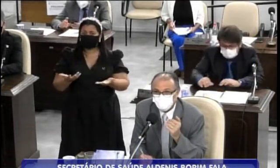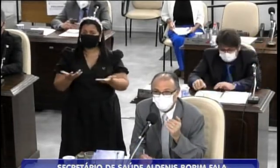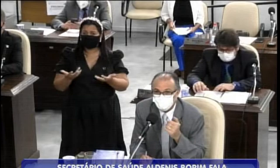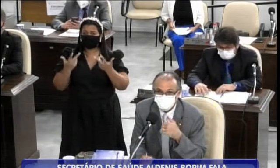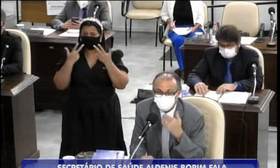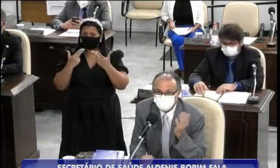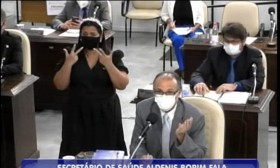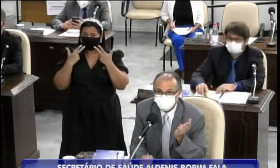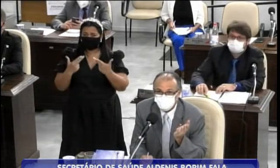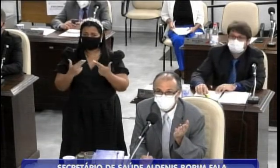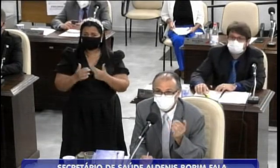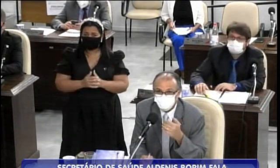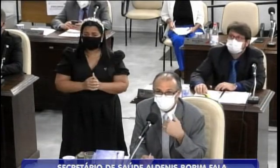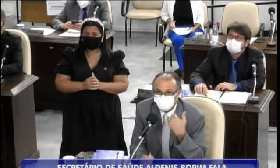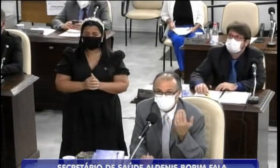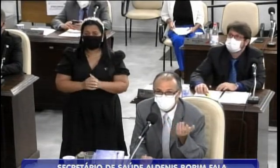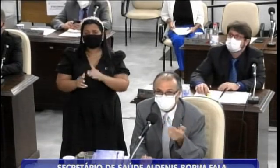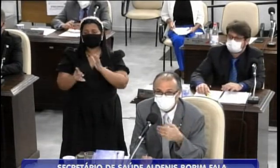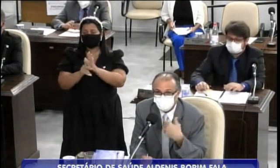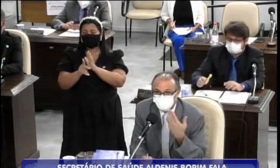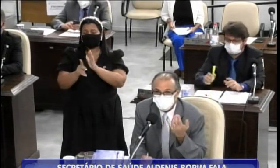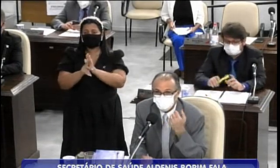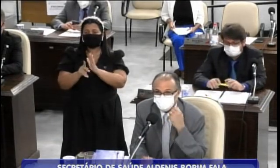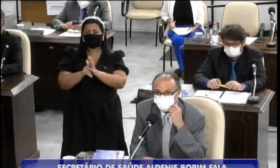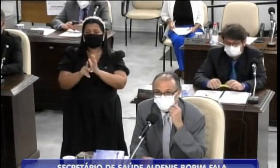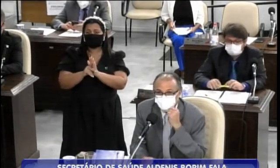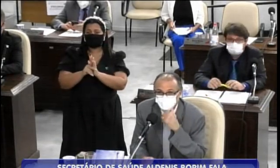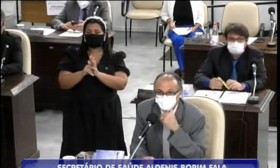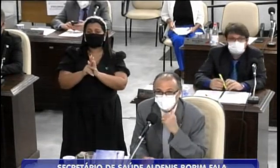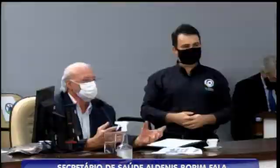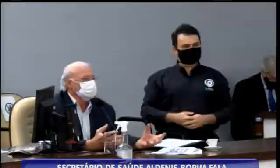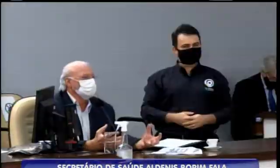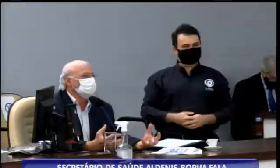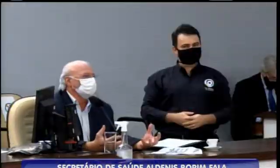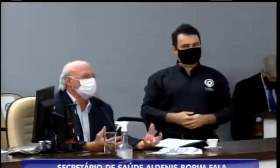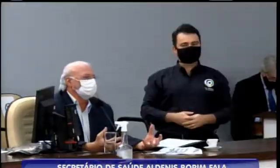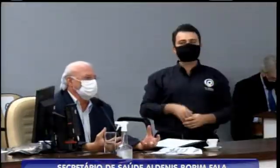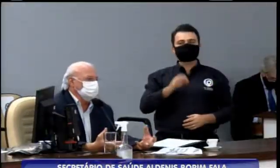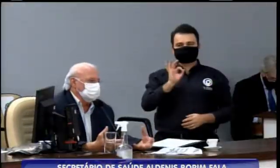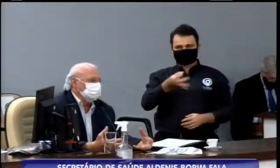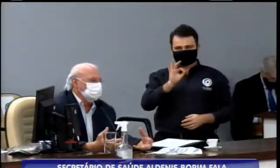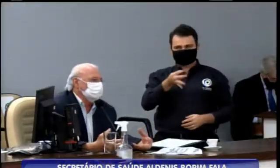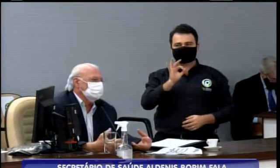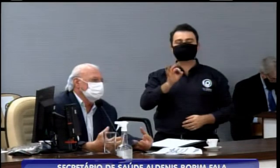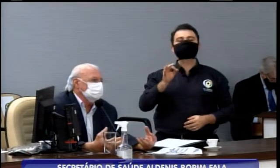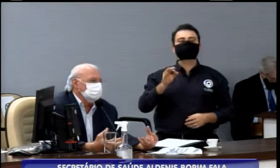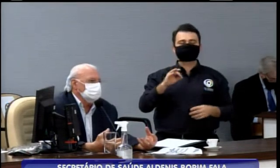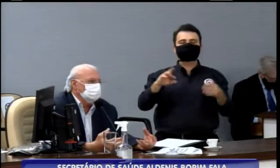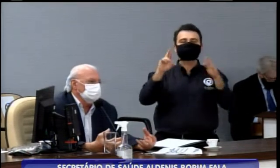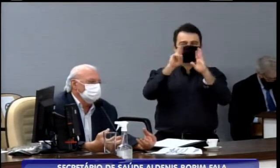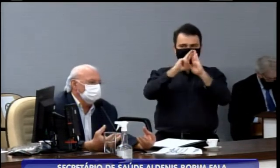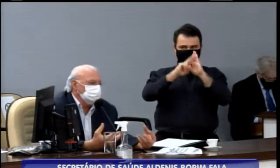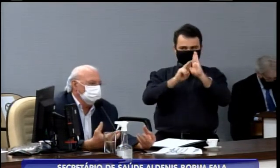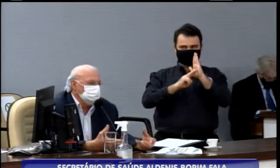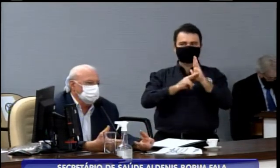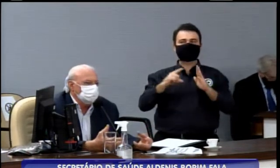Existe é do Ministério da Saúde, que é OMS, o que é? Existe um padrão,